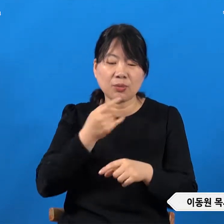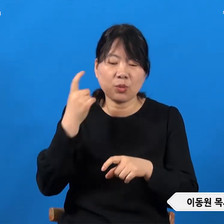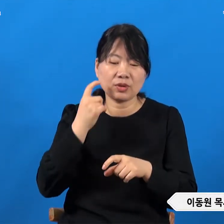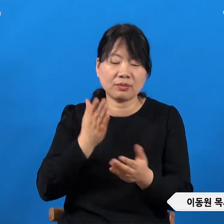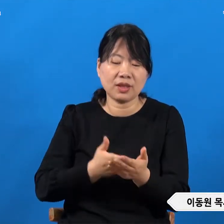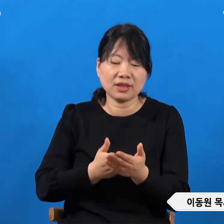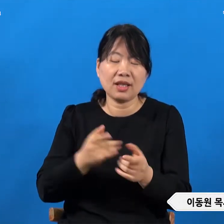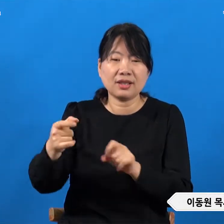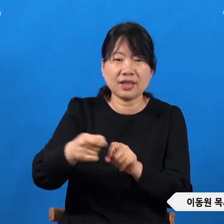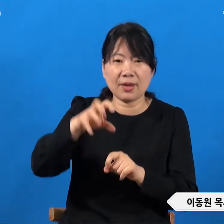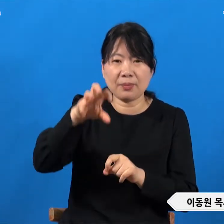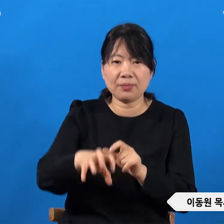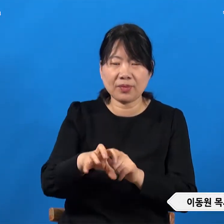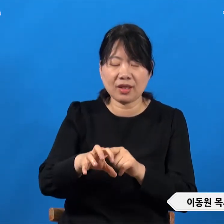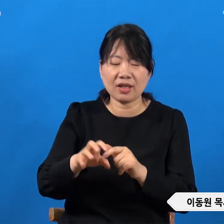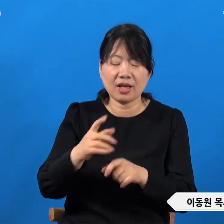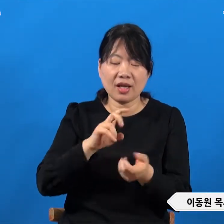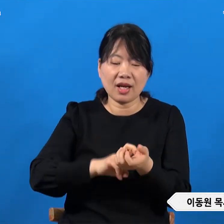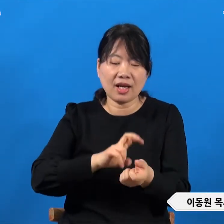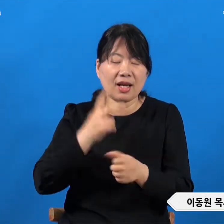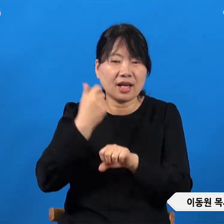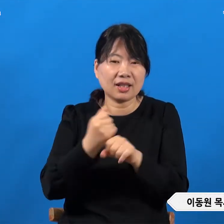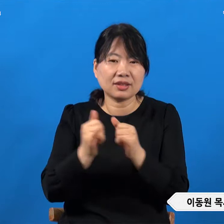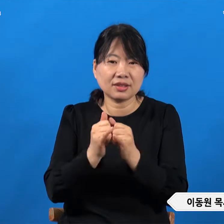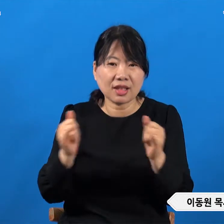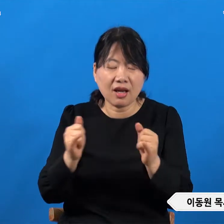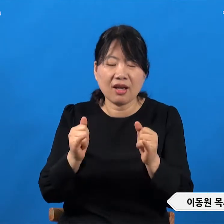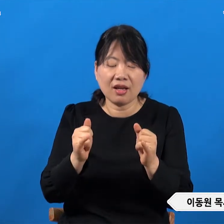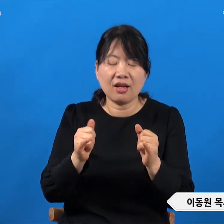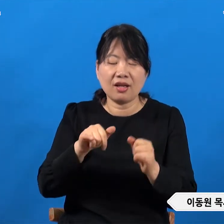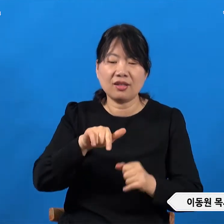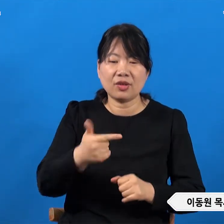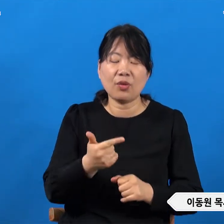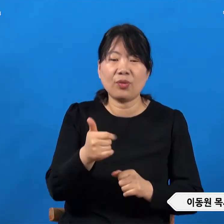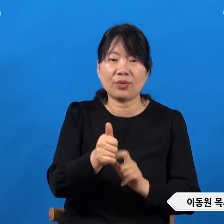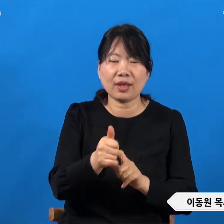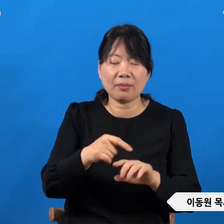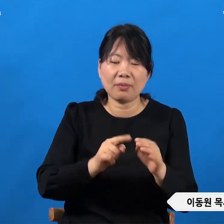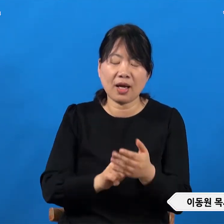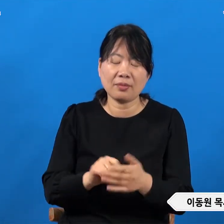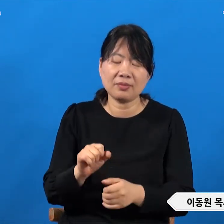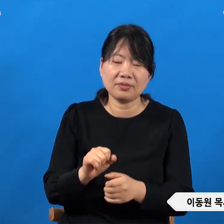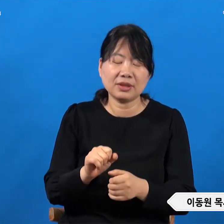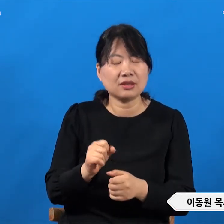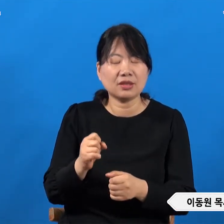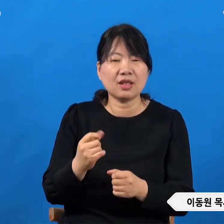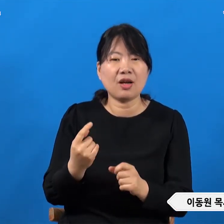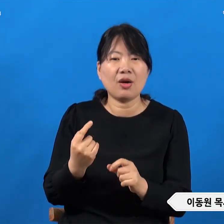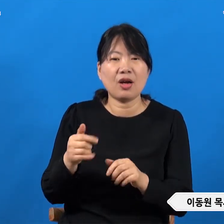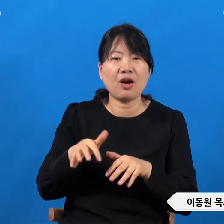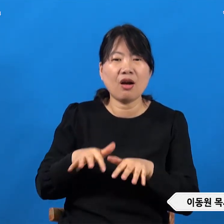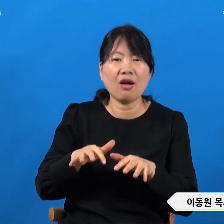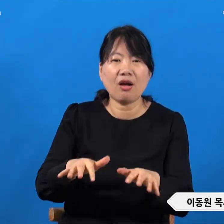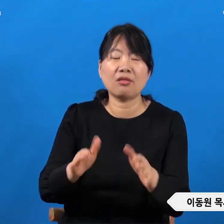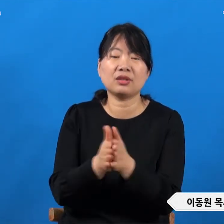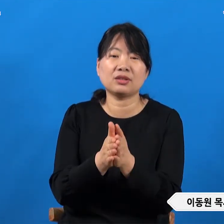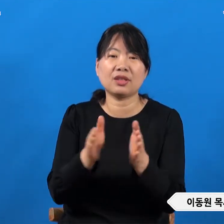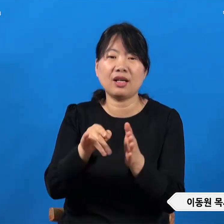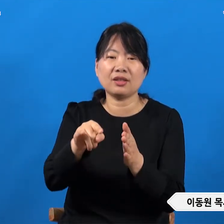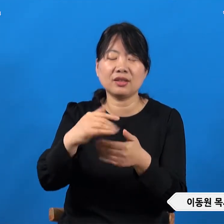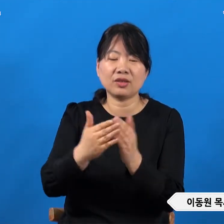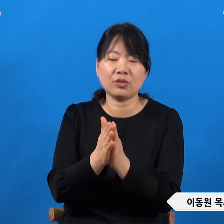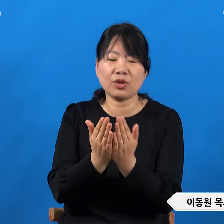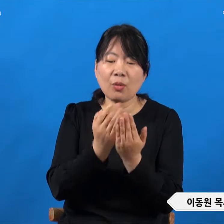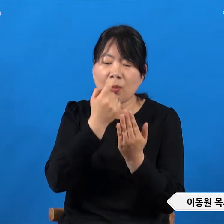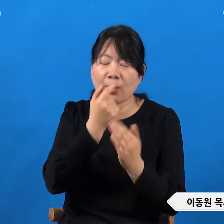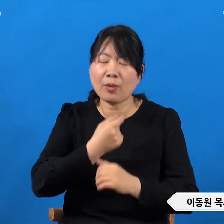복음의 메시지 앞에 이 한학자 권현중 씨의 마음이 크게 요동치기 시작합니다. 그러면서 그 성경을